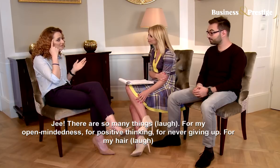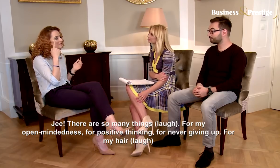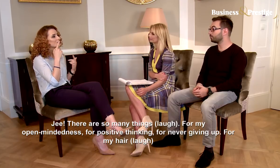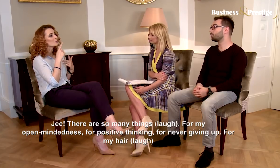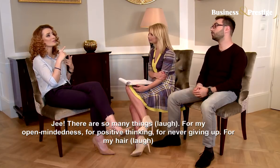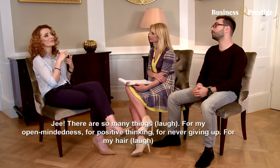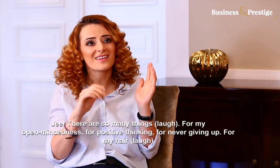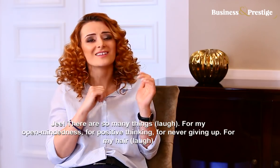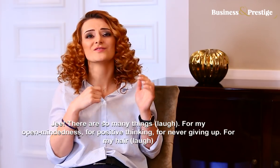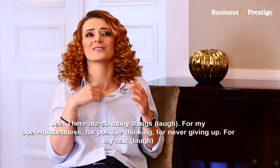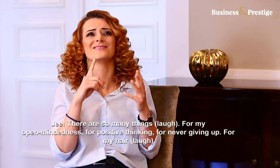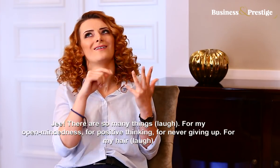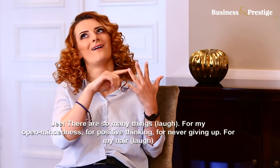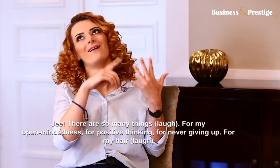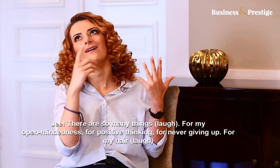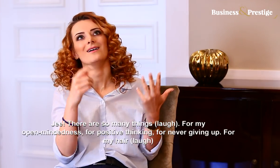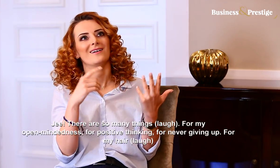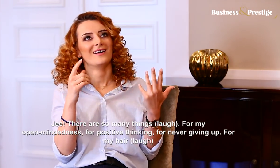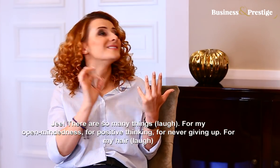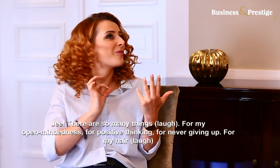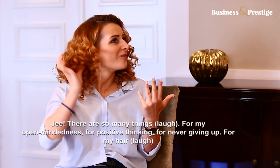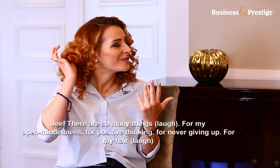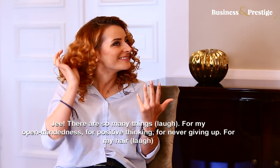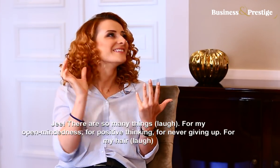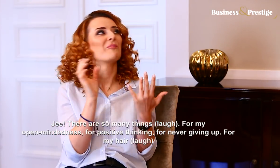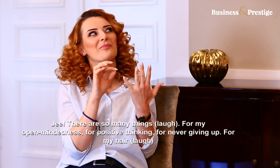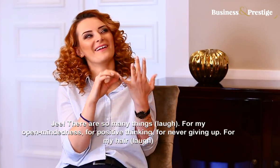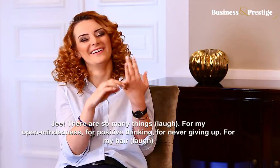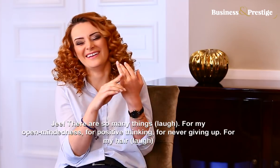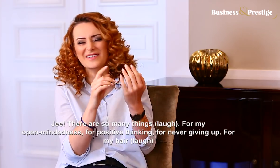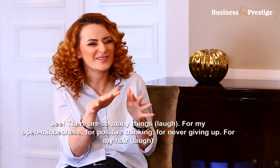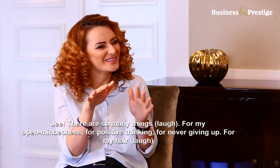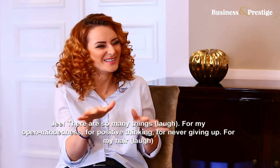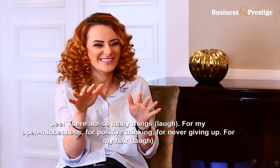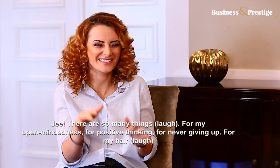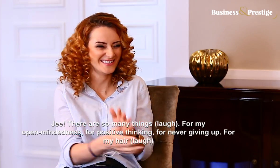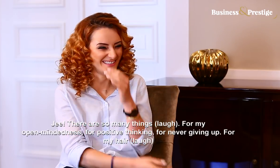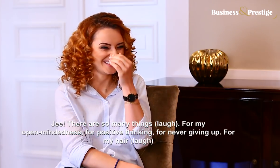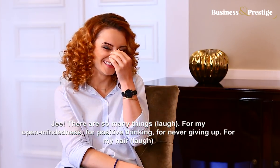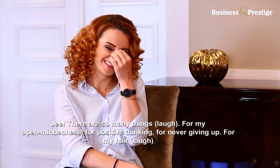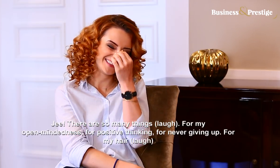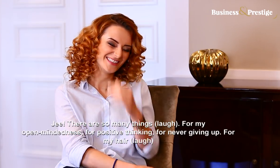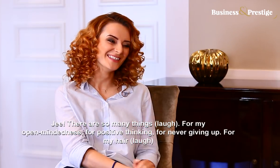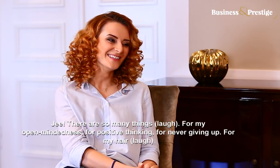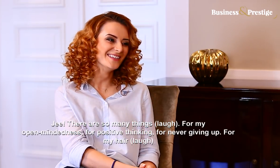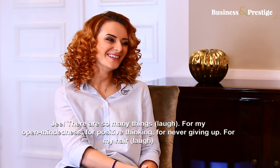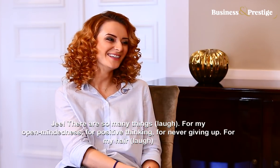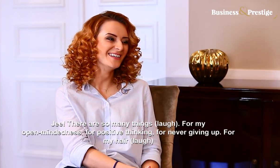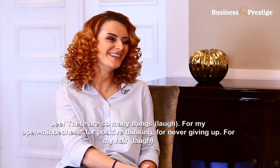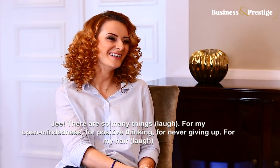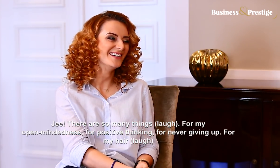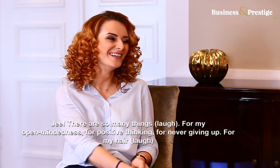otwartość umysłu, za pozytywne myślenie, za to, że się nie poddaję, za moje